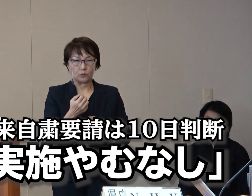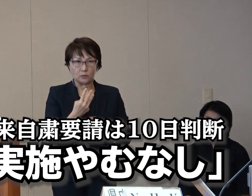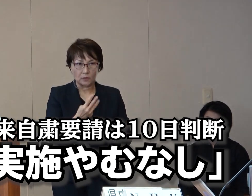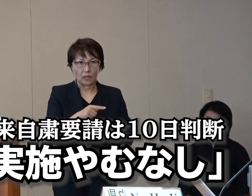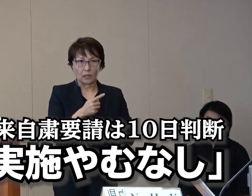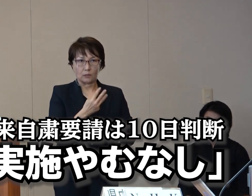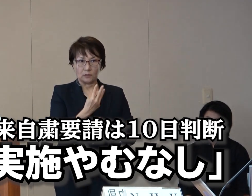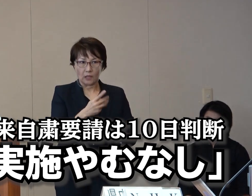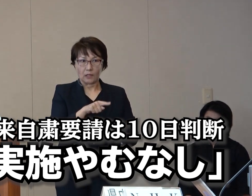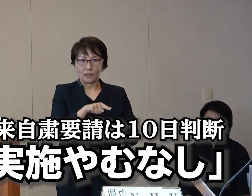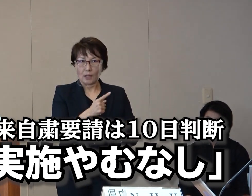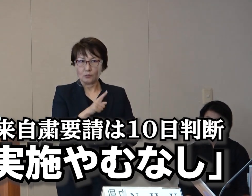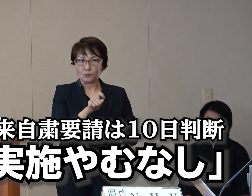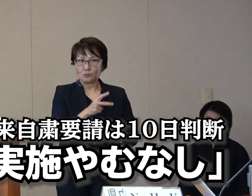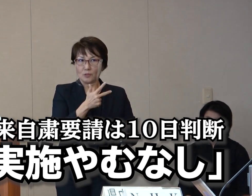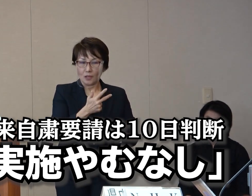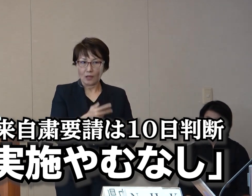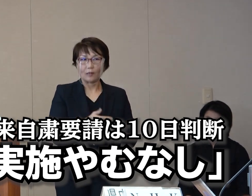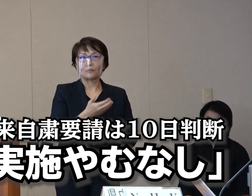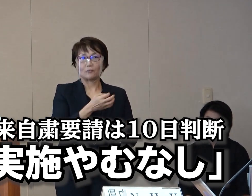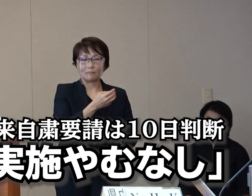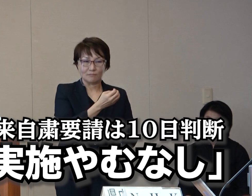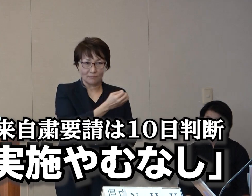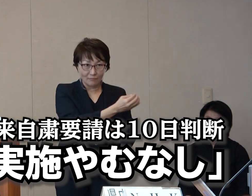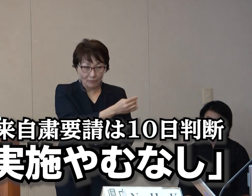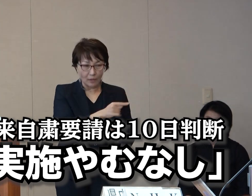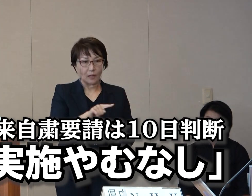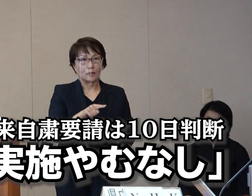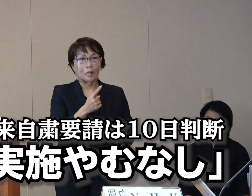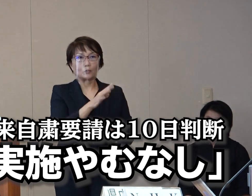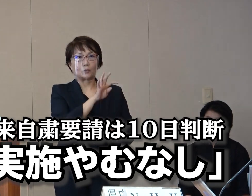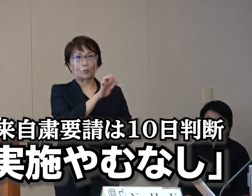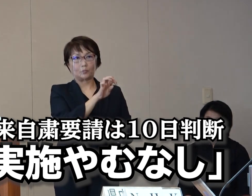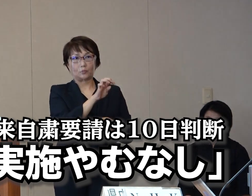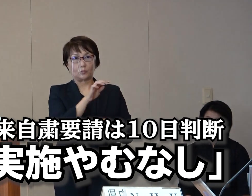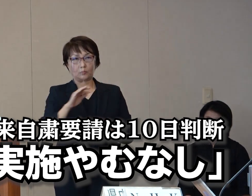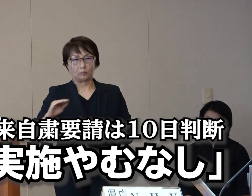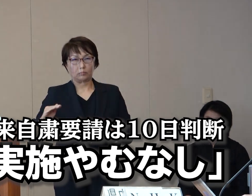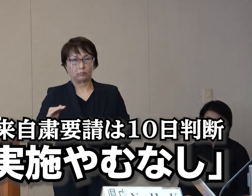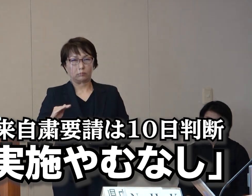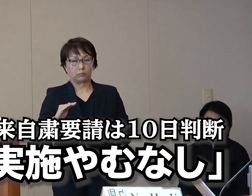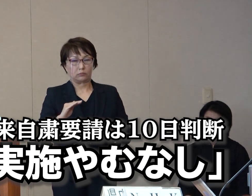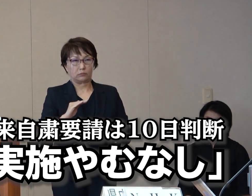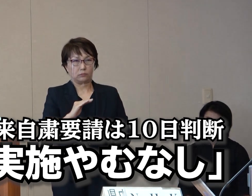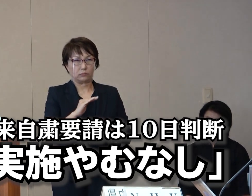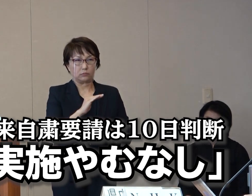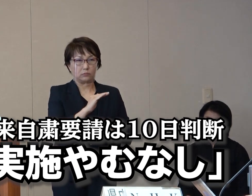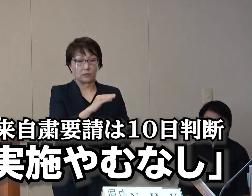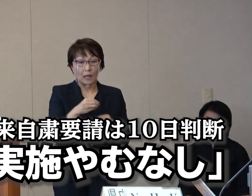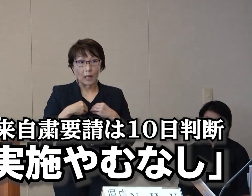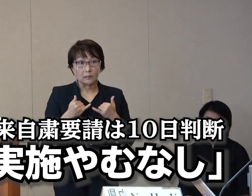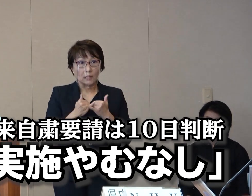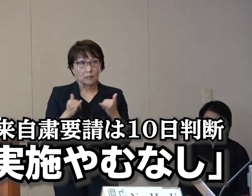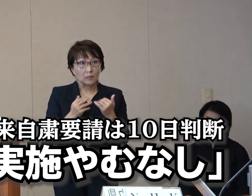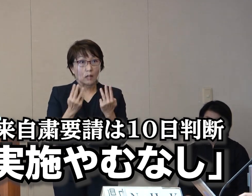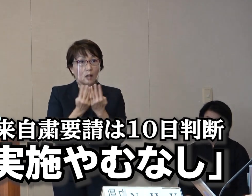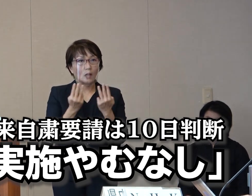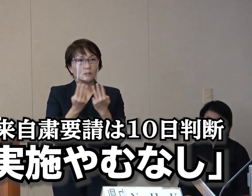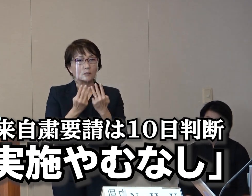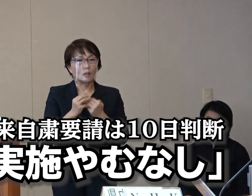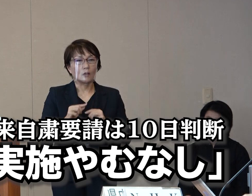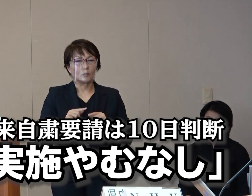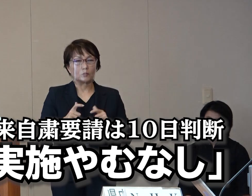ヒュー酢酸11796号19約115190とジョーズとその感染者数の